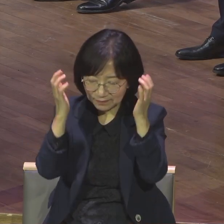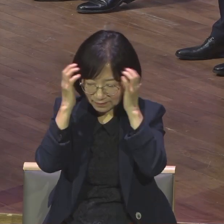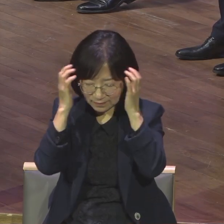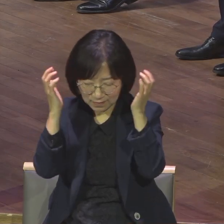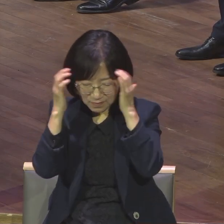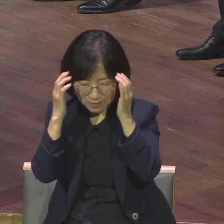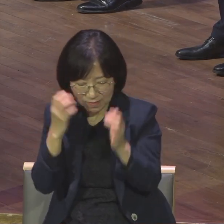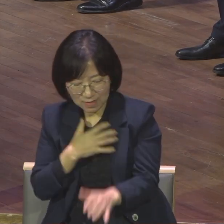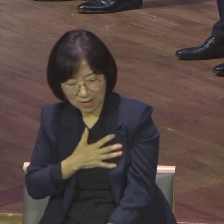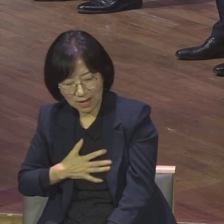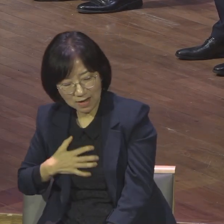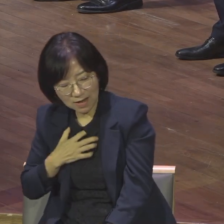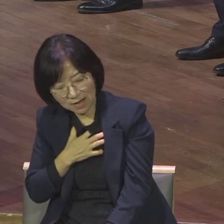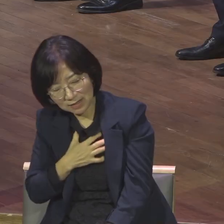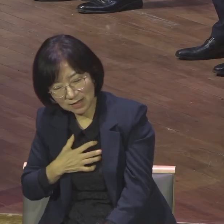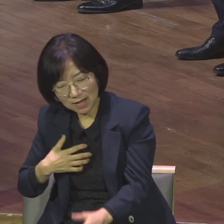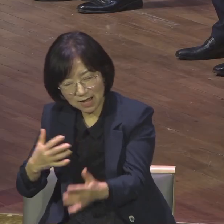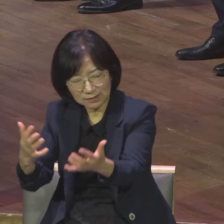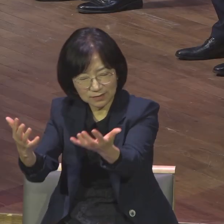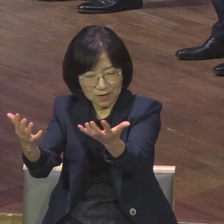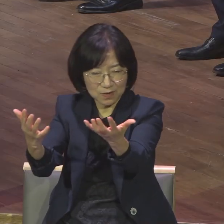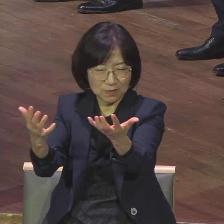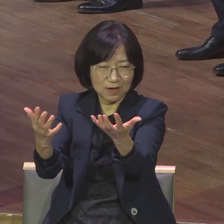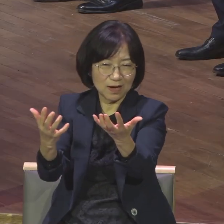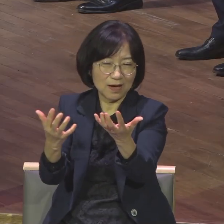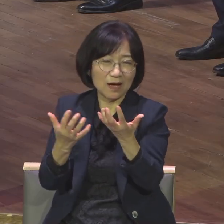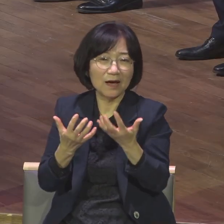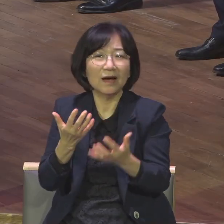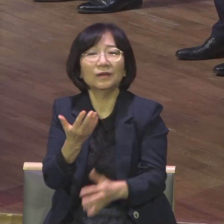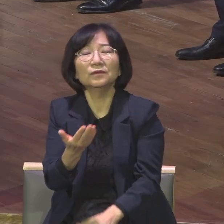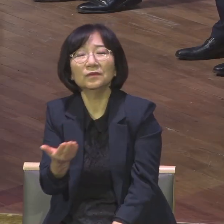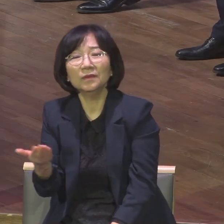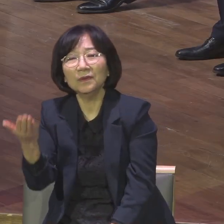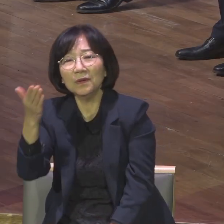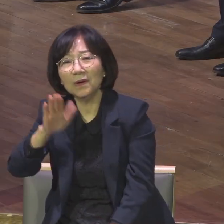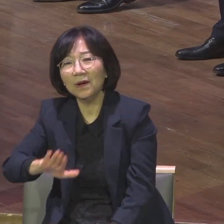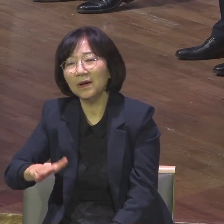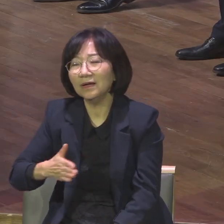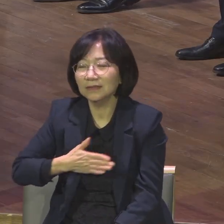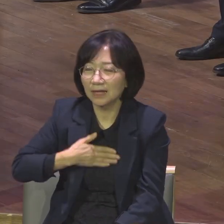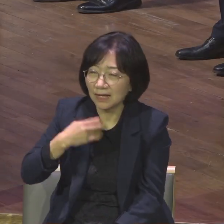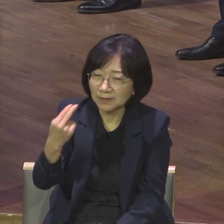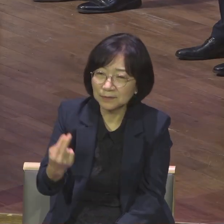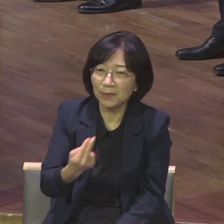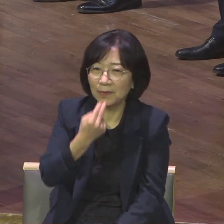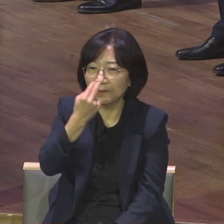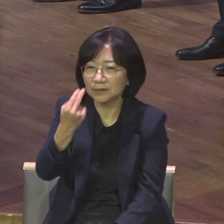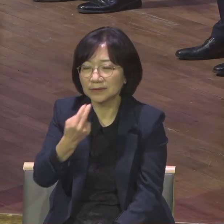환난이 닥쳐와도